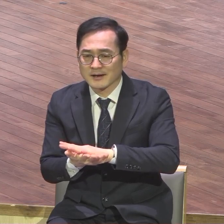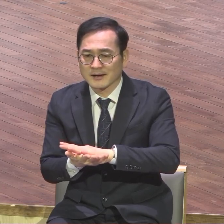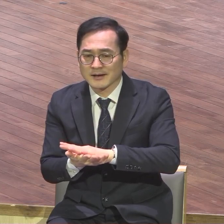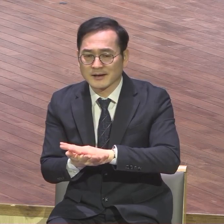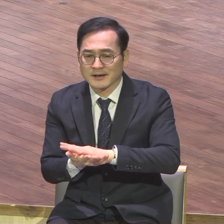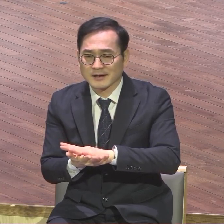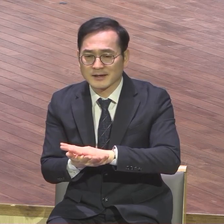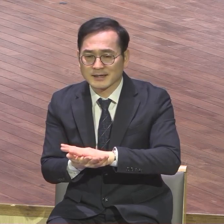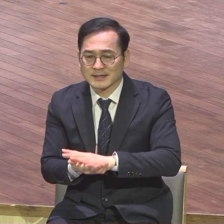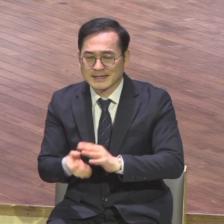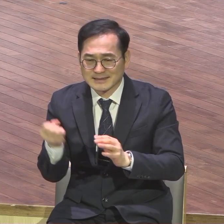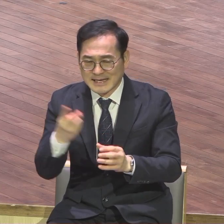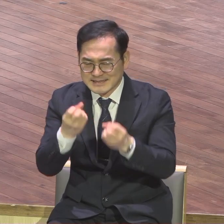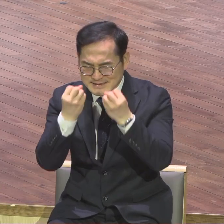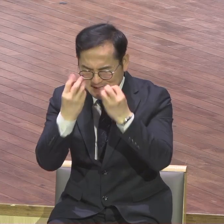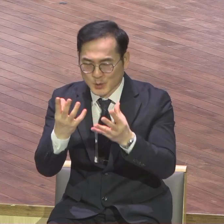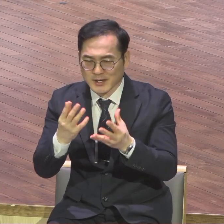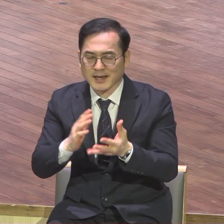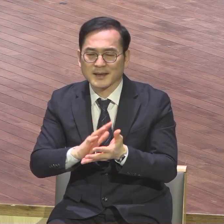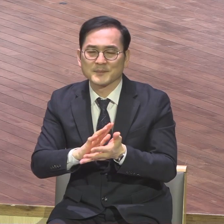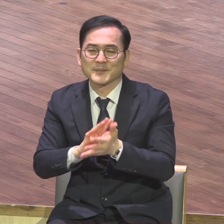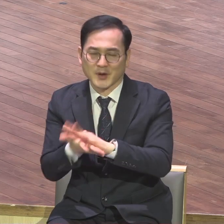재창조된 질서 속에 내가 있다.